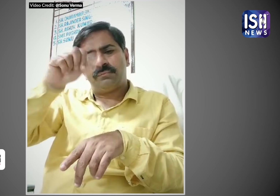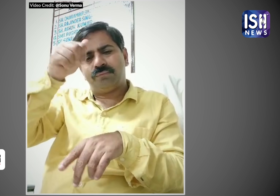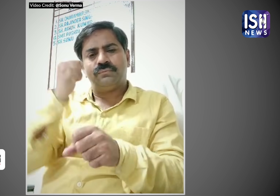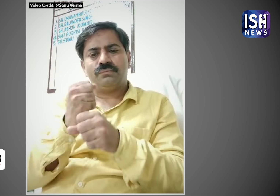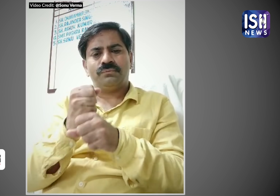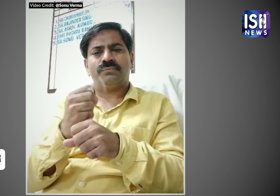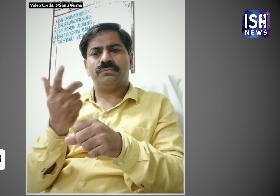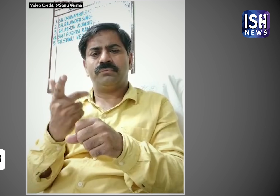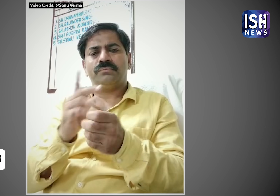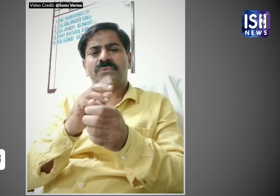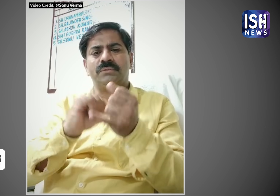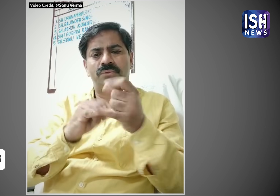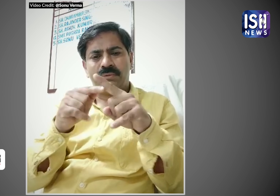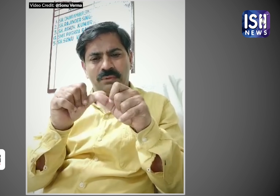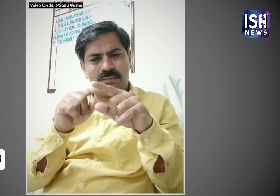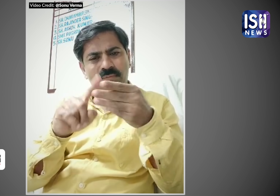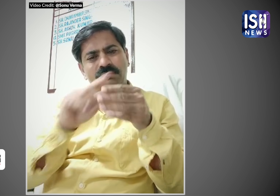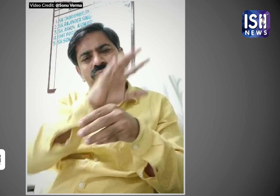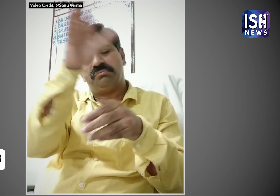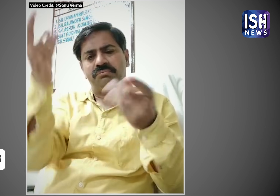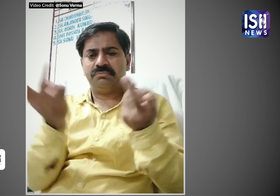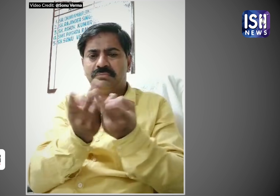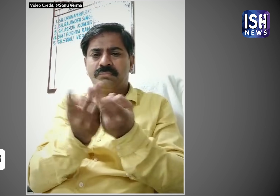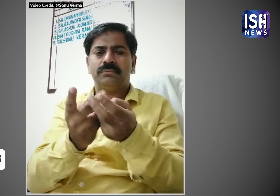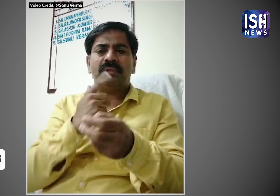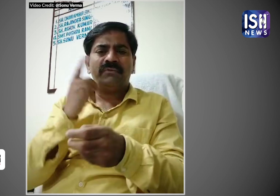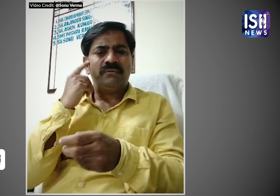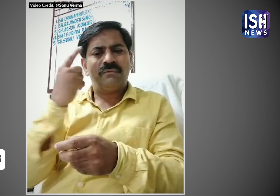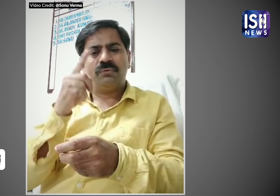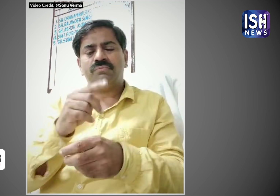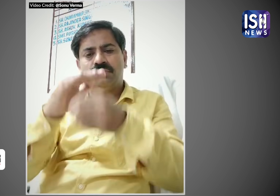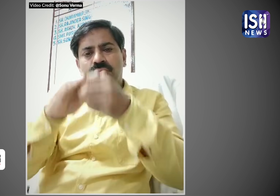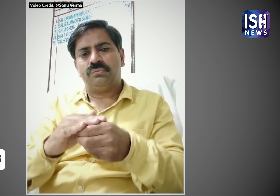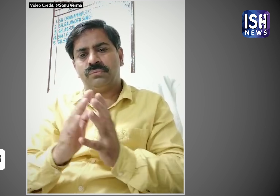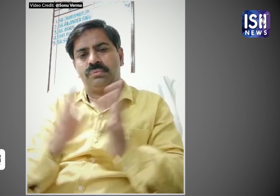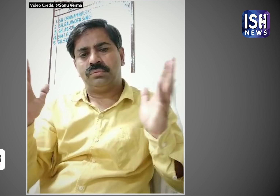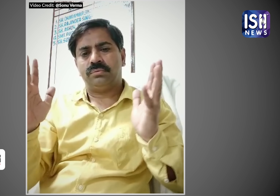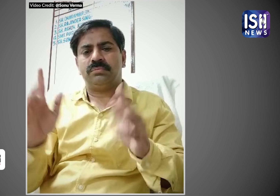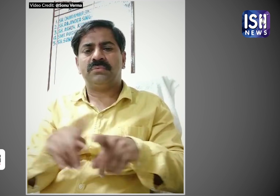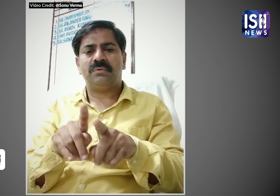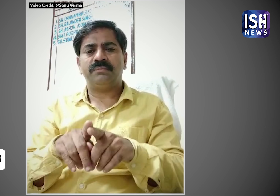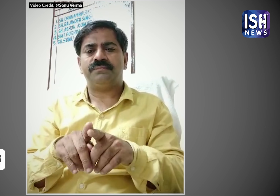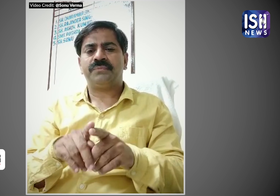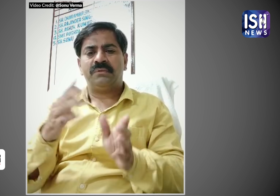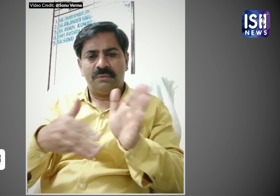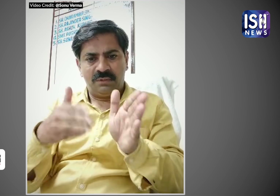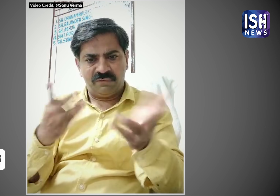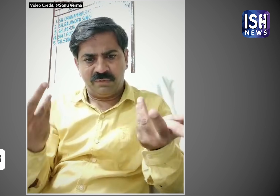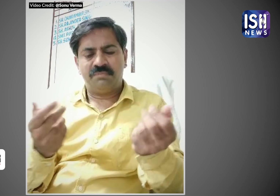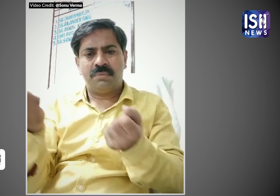नीजी दोनों ही शेत्रों में डेफ को काफी उत्पिडन का सामना करना पड़ता है डेफ को रेलवे